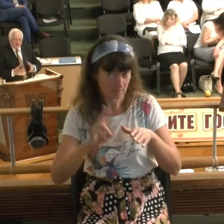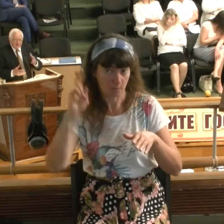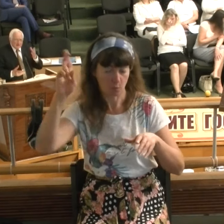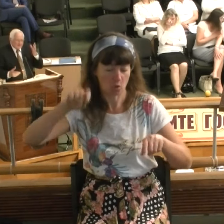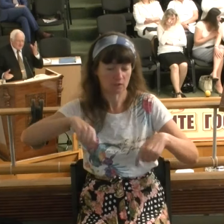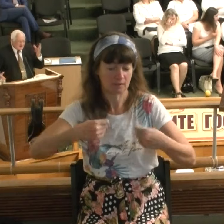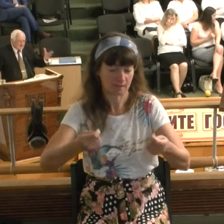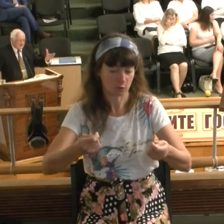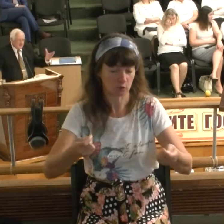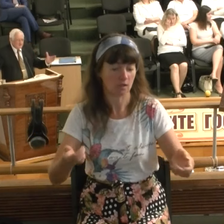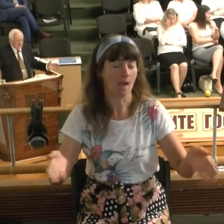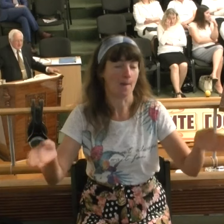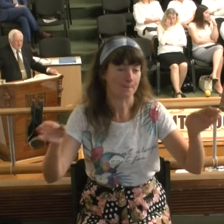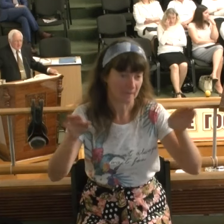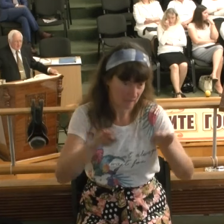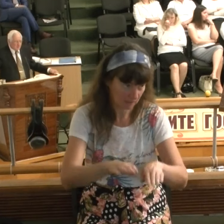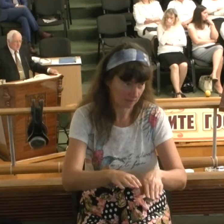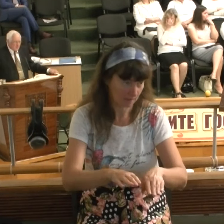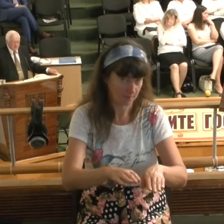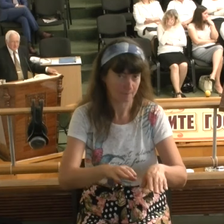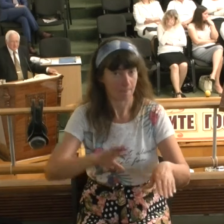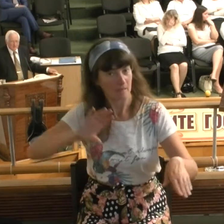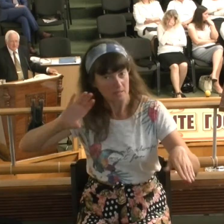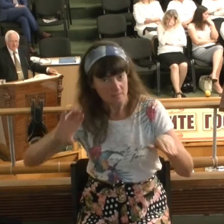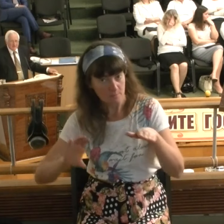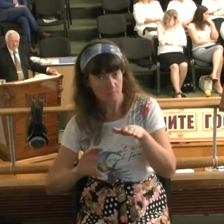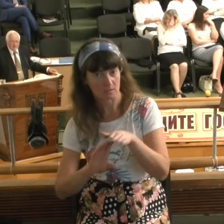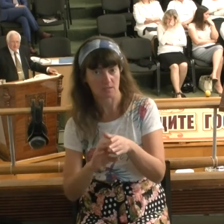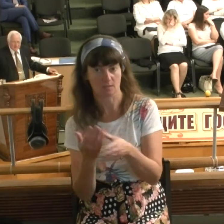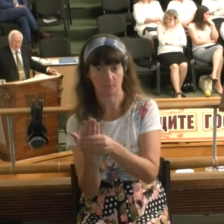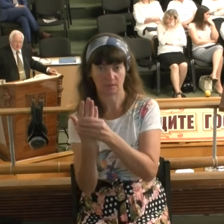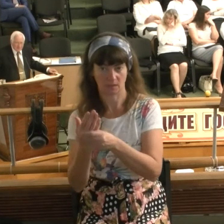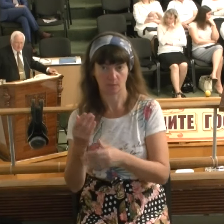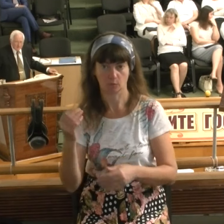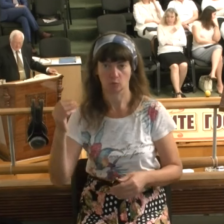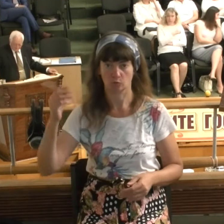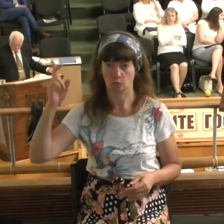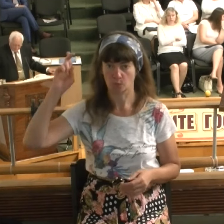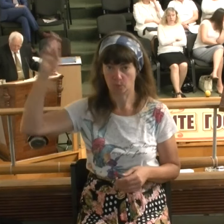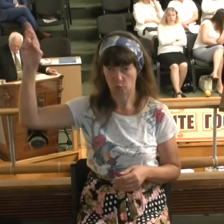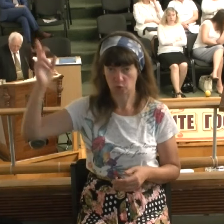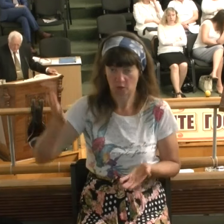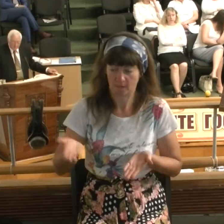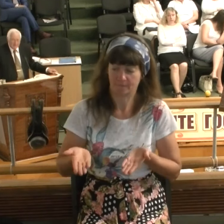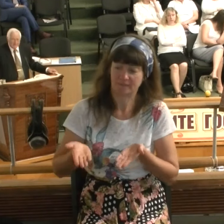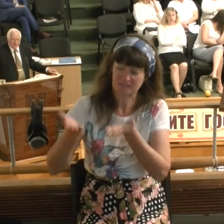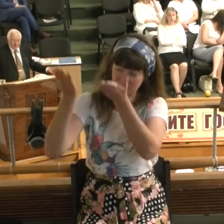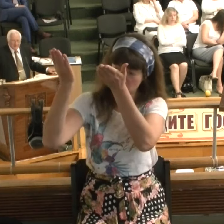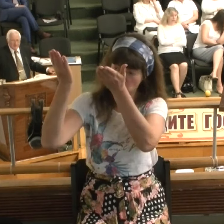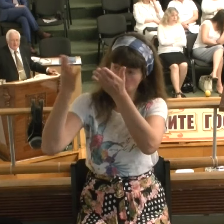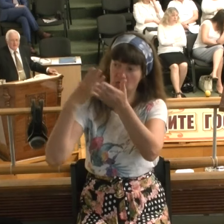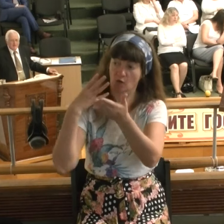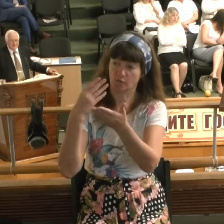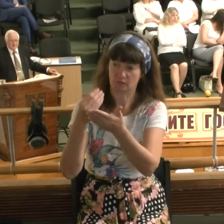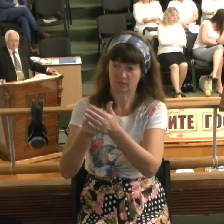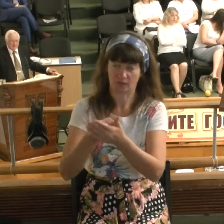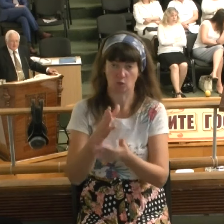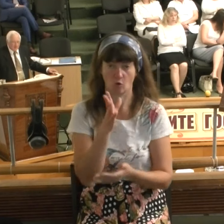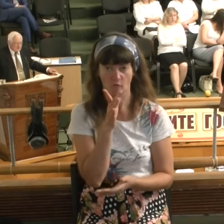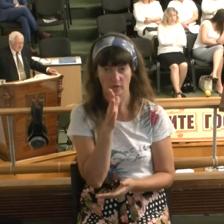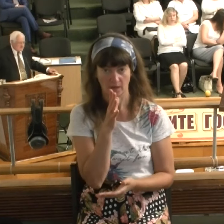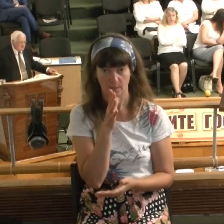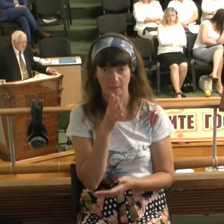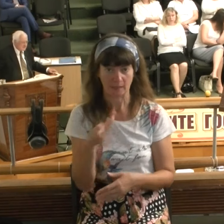благодать. Итак, смиритесь под крепкую руку Божью, да вознесет вас в свое время.